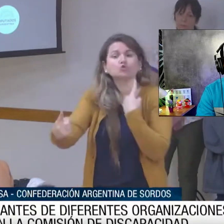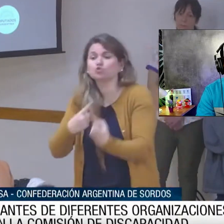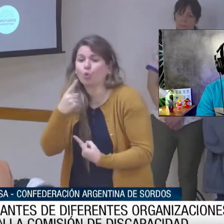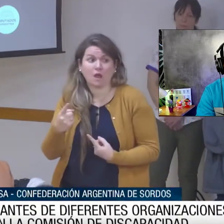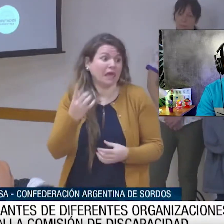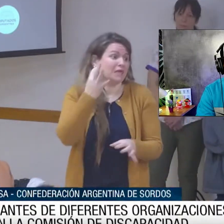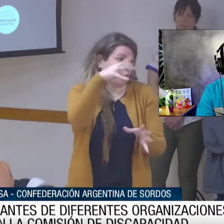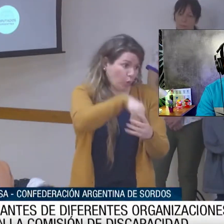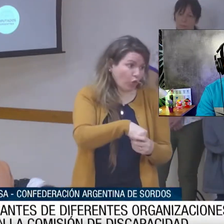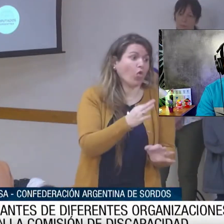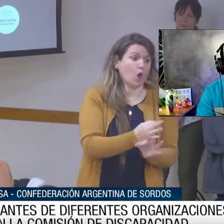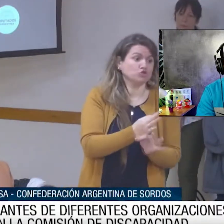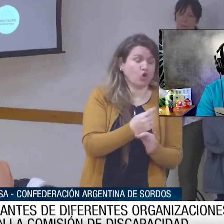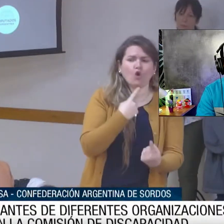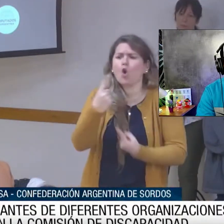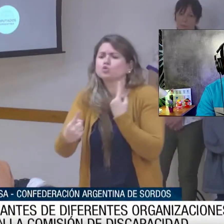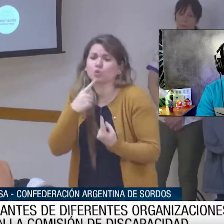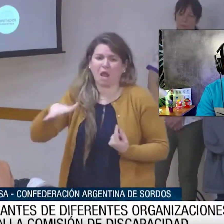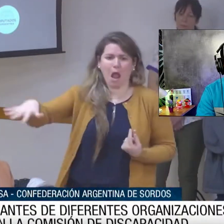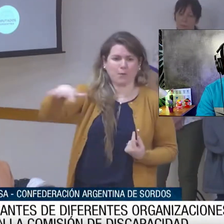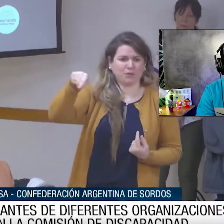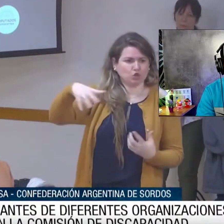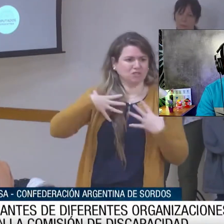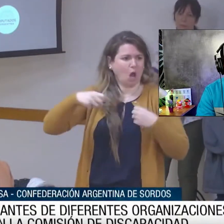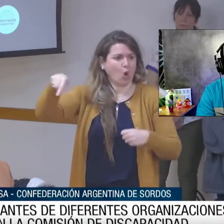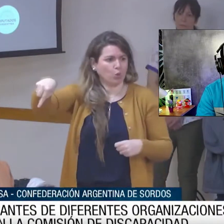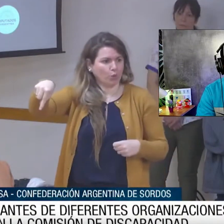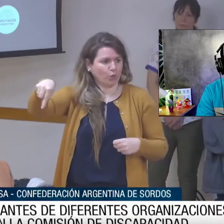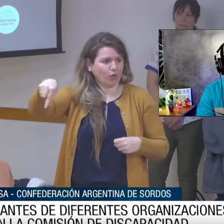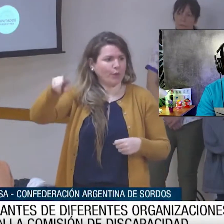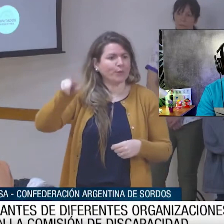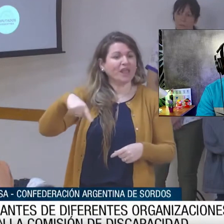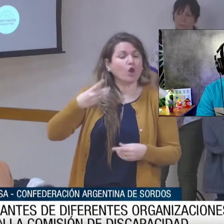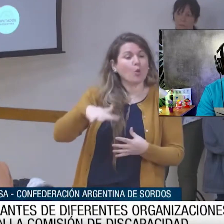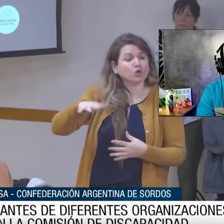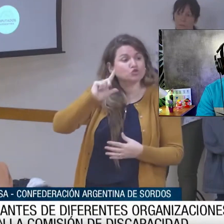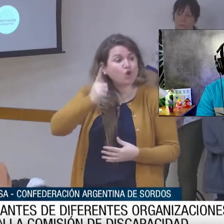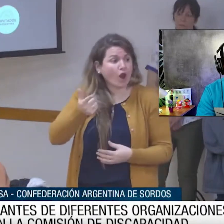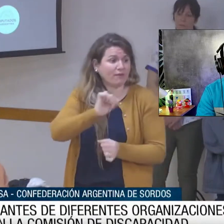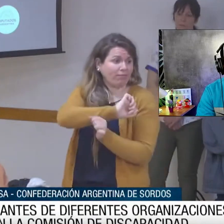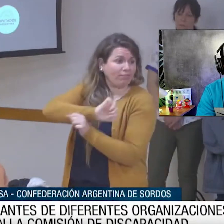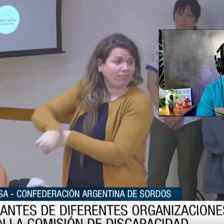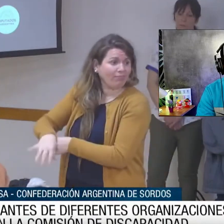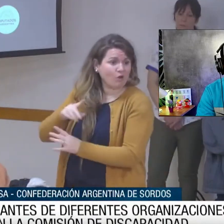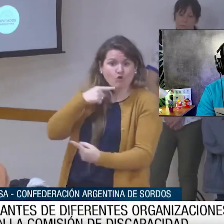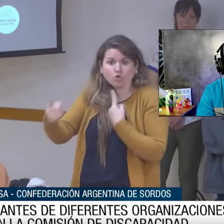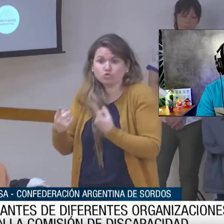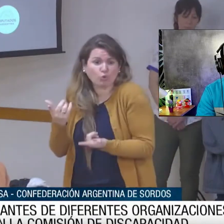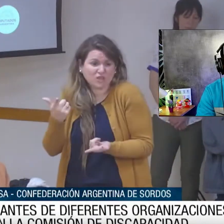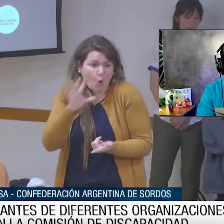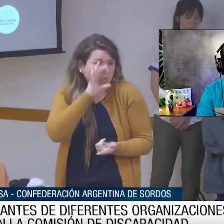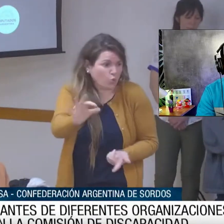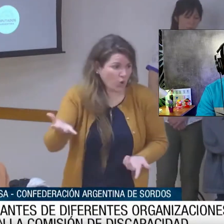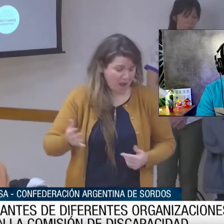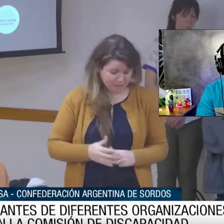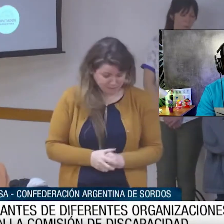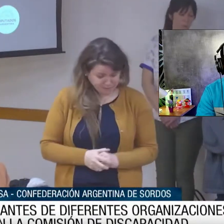español. En la educación siempre se consultan al ámbito de al ámbito de la salud. Nunca